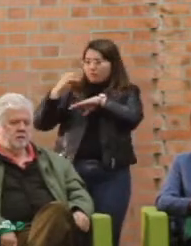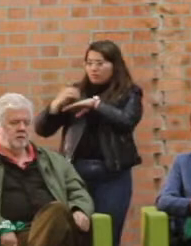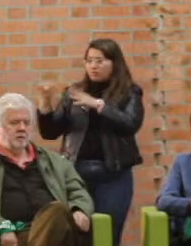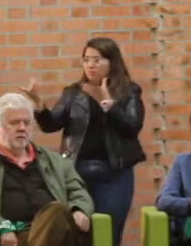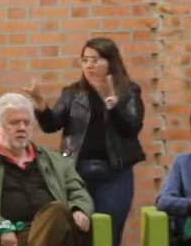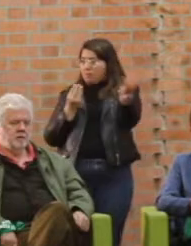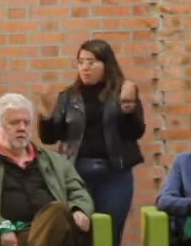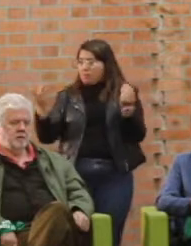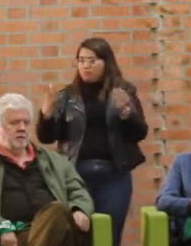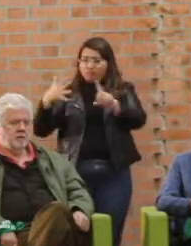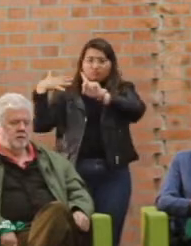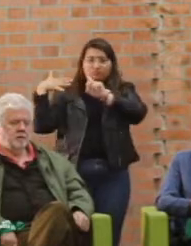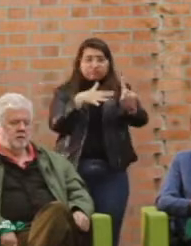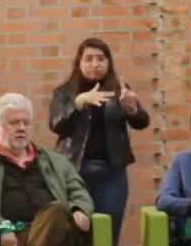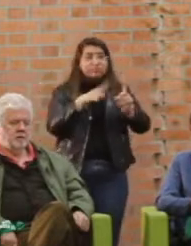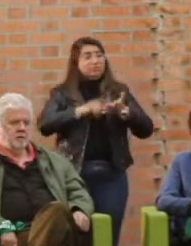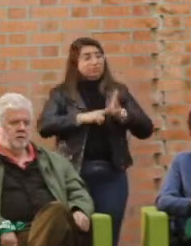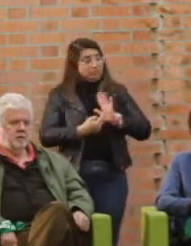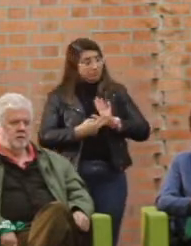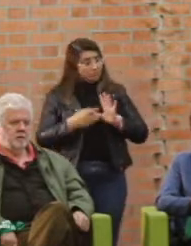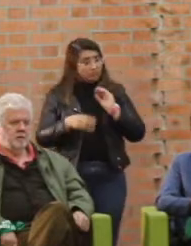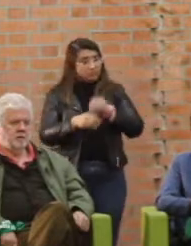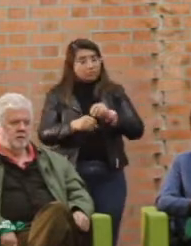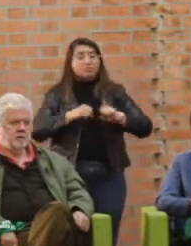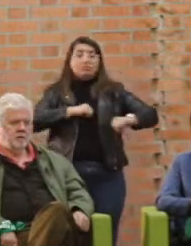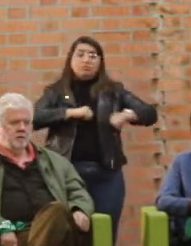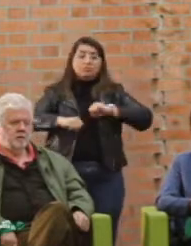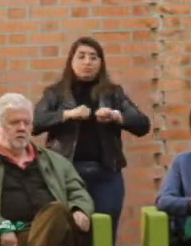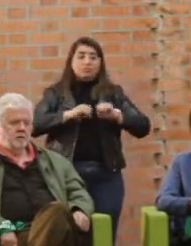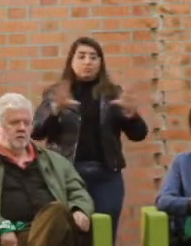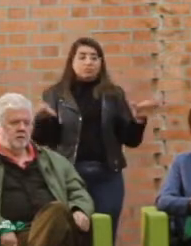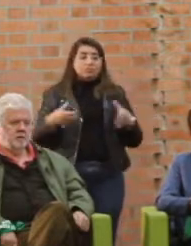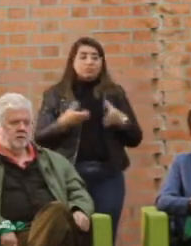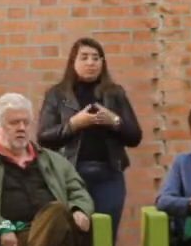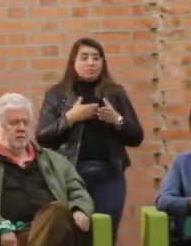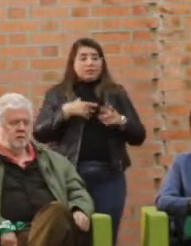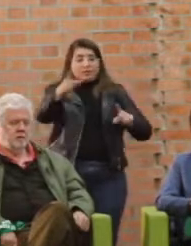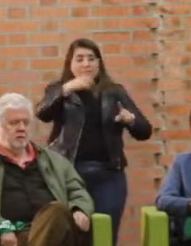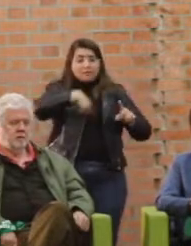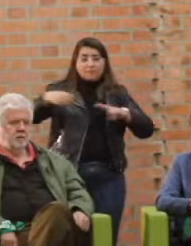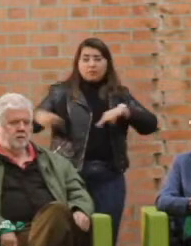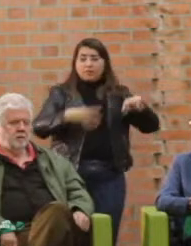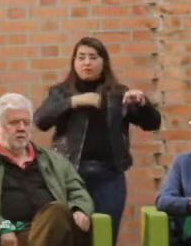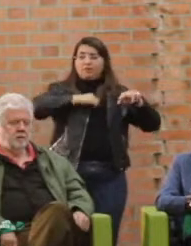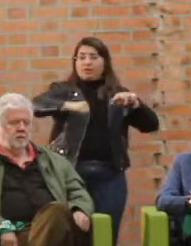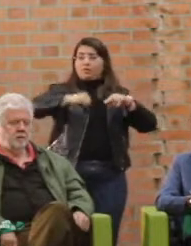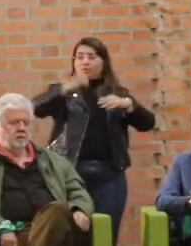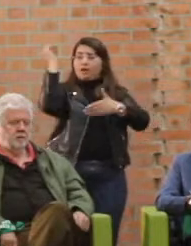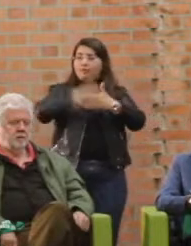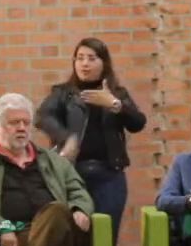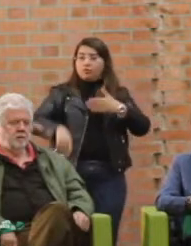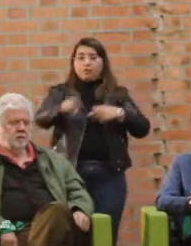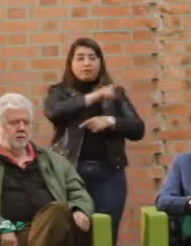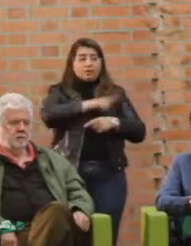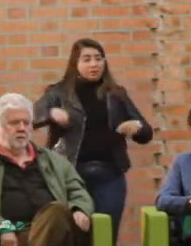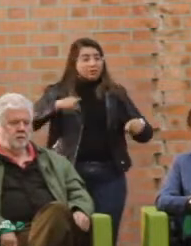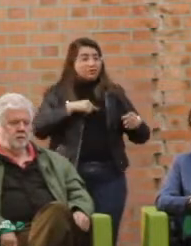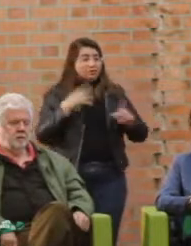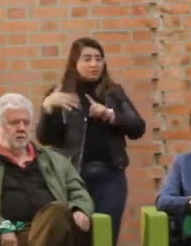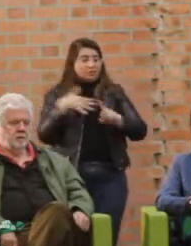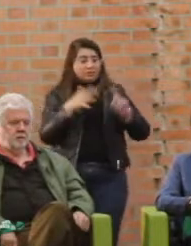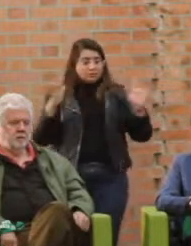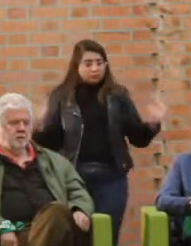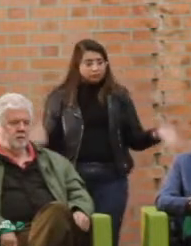y de incidencia y ojalá de articularlas en relación con el derecho al aborto que siempre defendió con firmeza